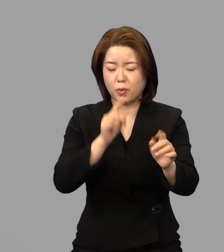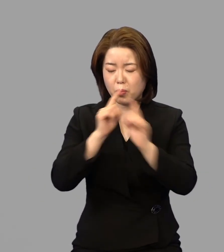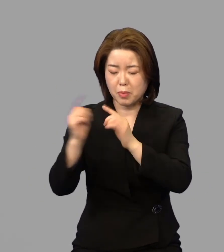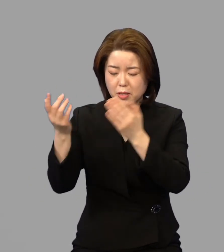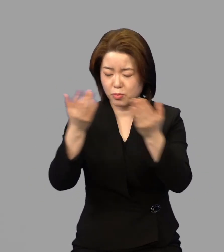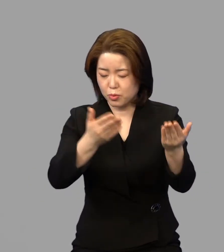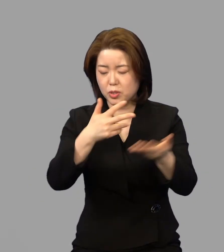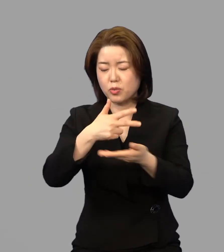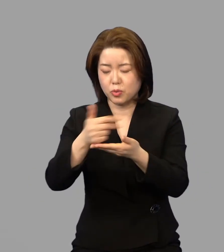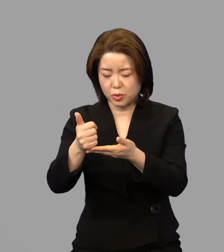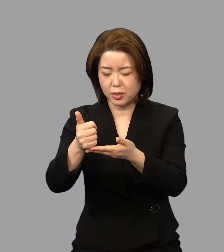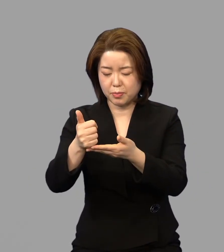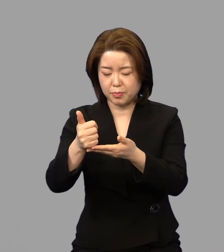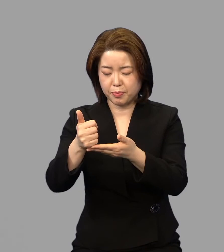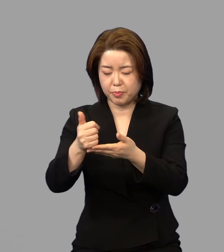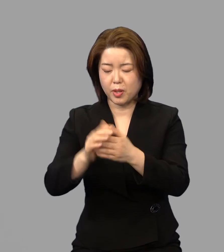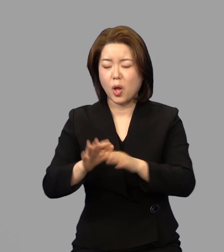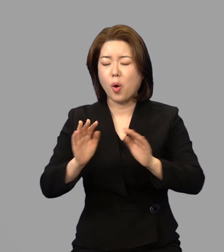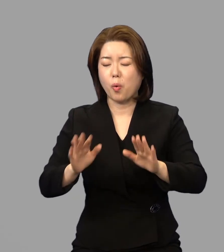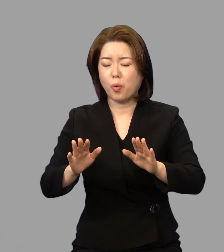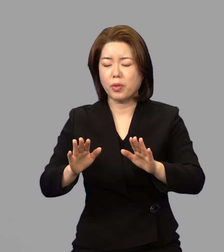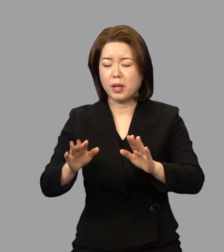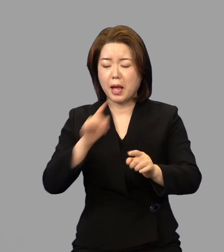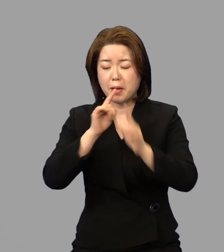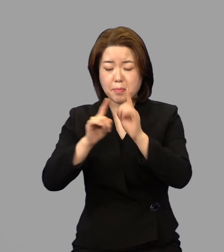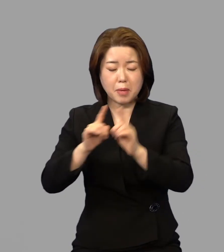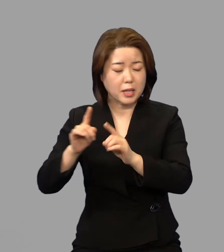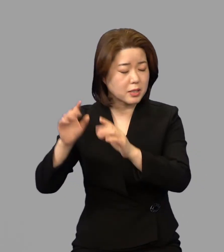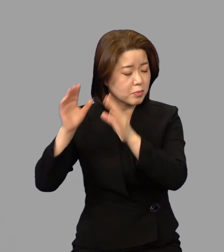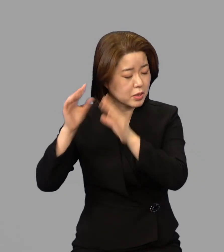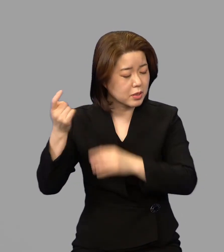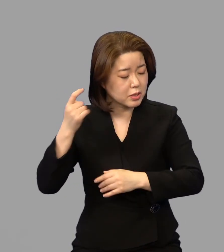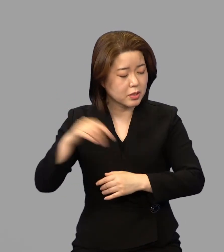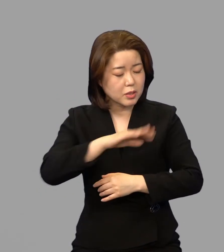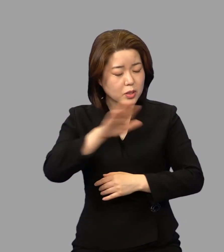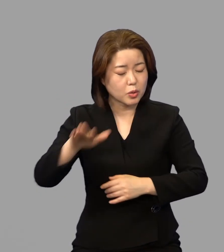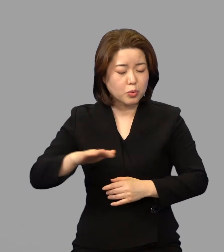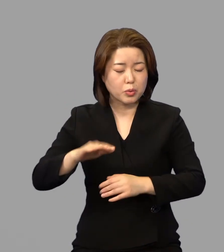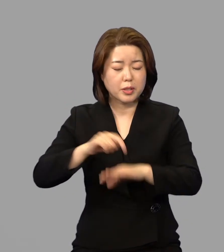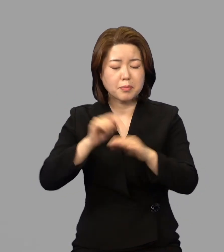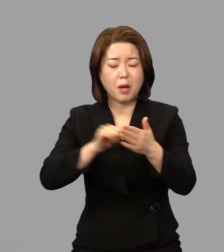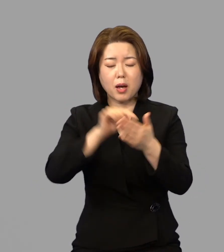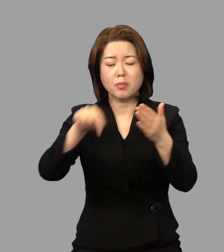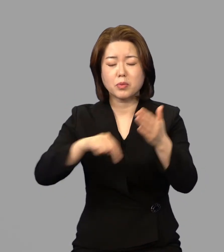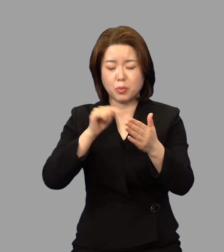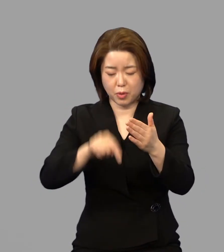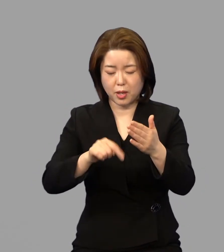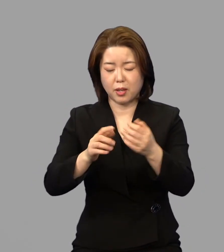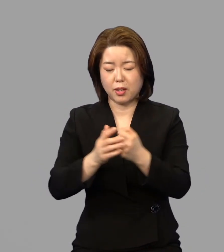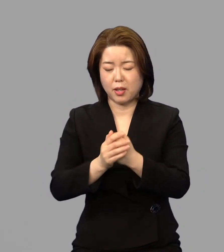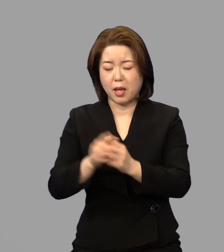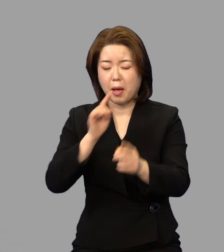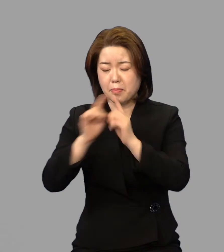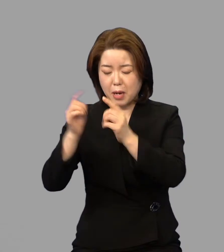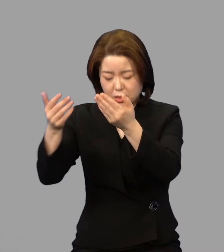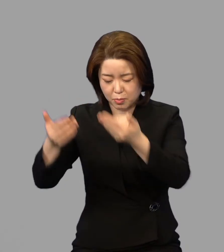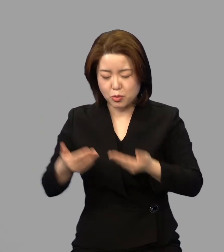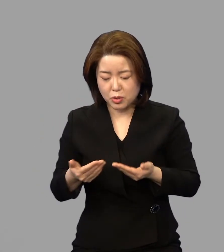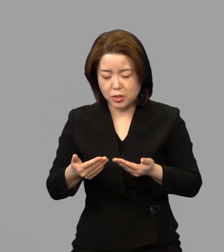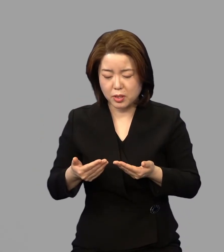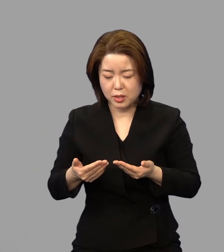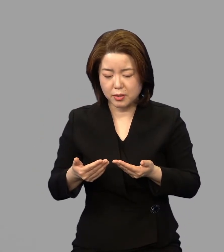주님, 오늘도 말씀을 듣는 중에 계속 우리 마음의 중심에서 말씀하시니